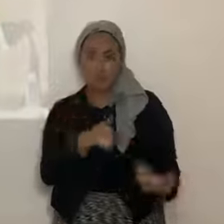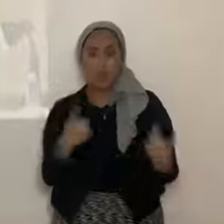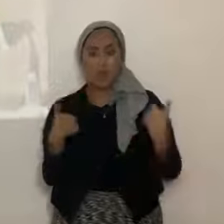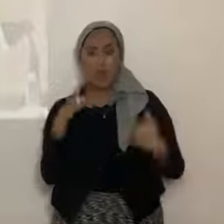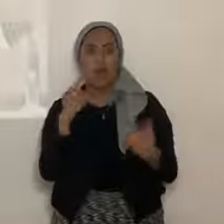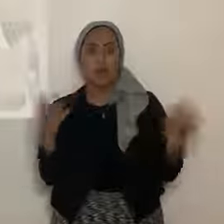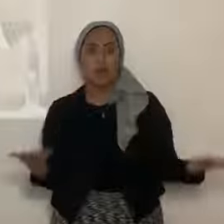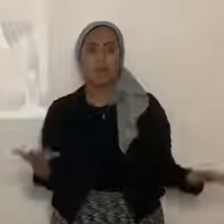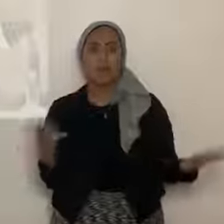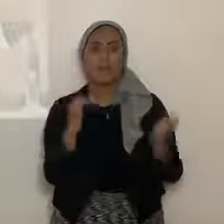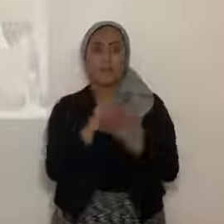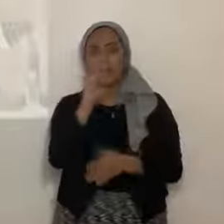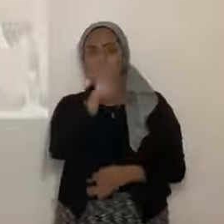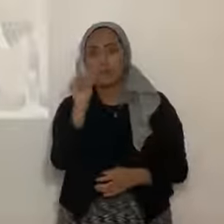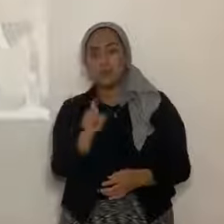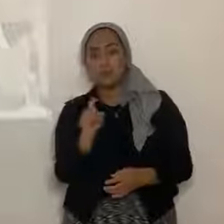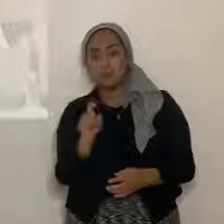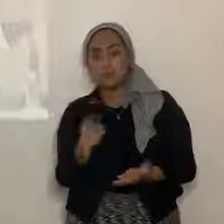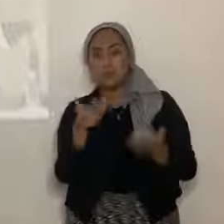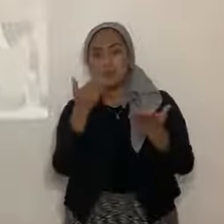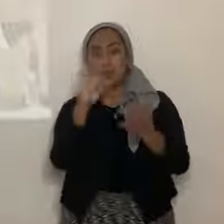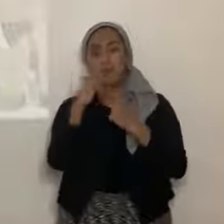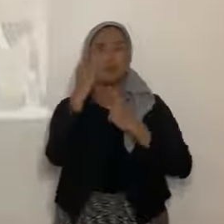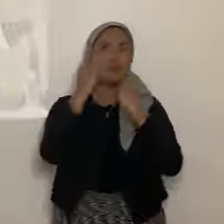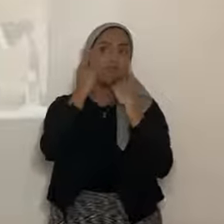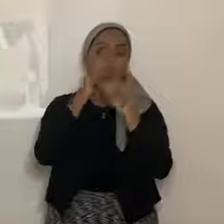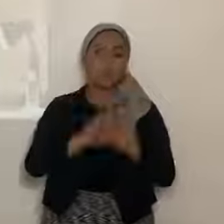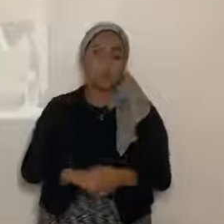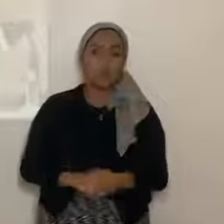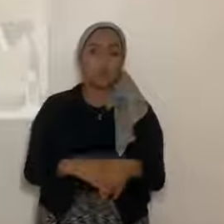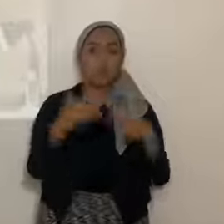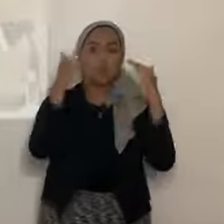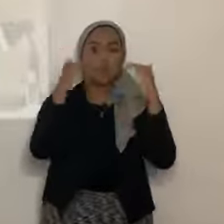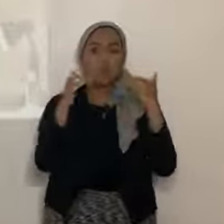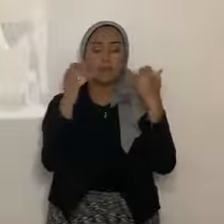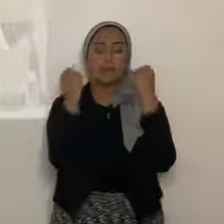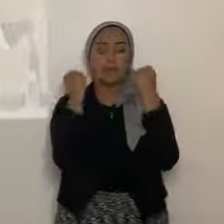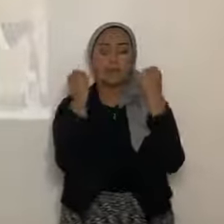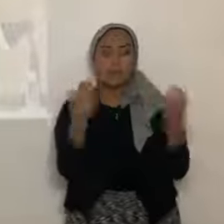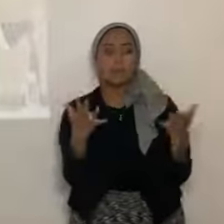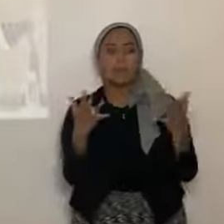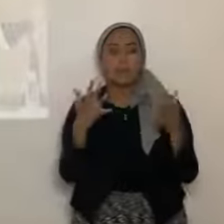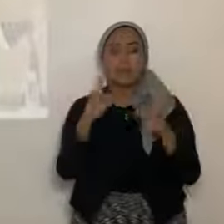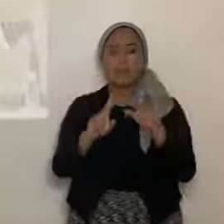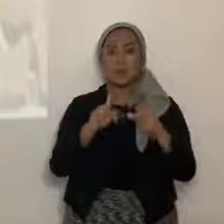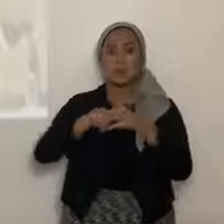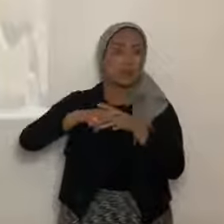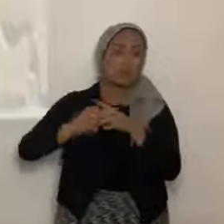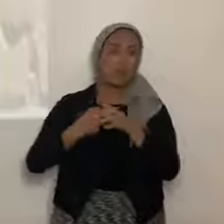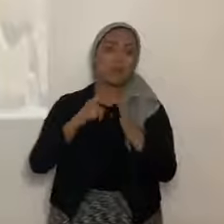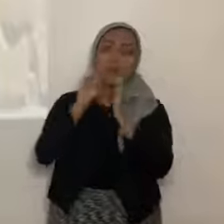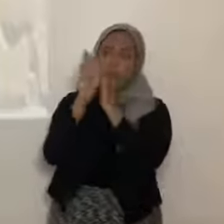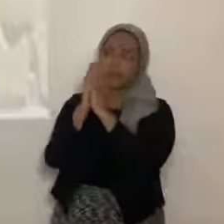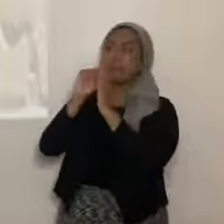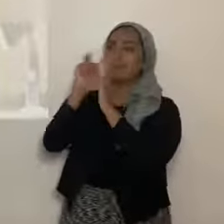Esa es la pregunta que queda al aire. Muchos empiezan primero a pedirle,